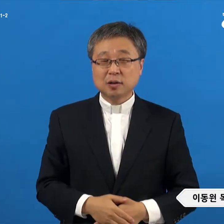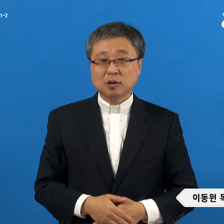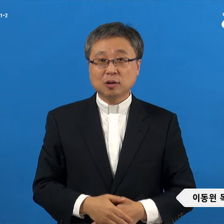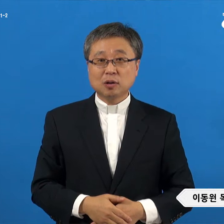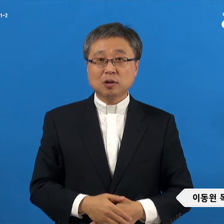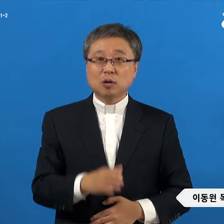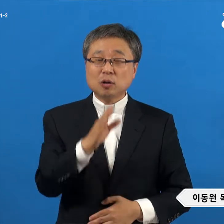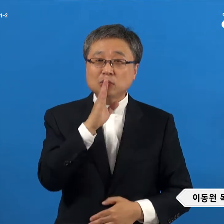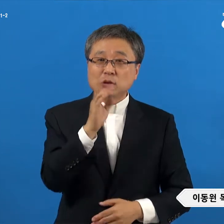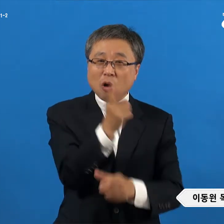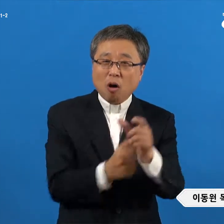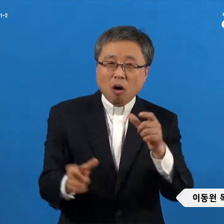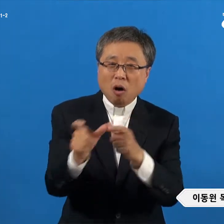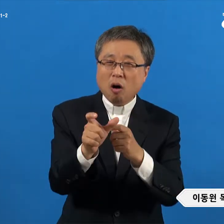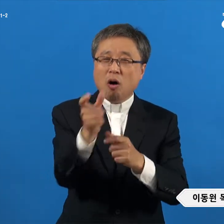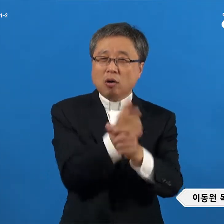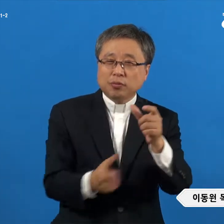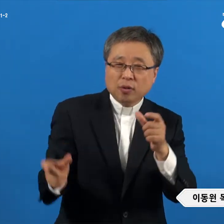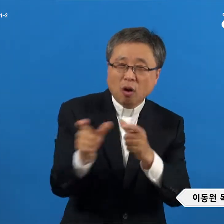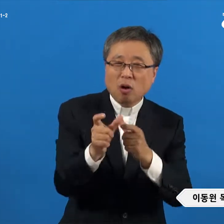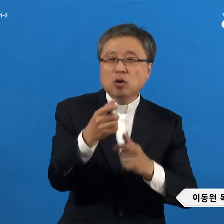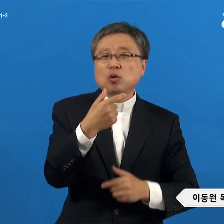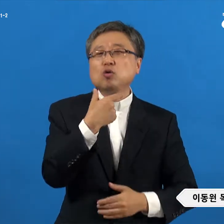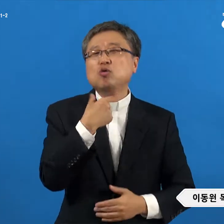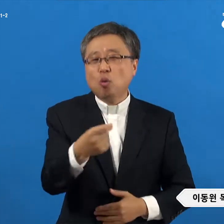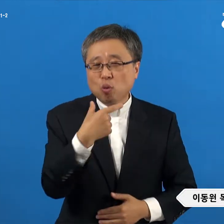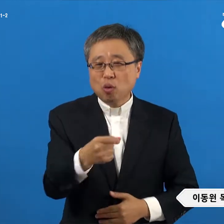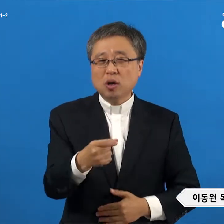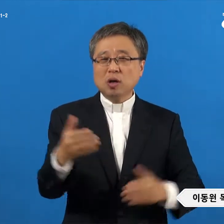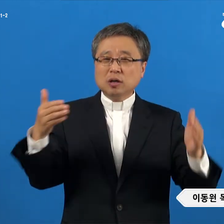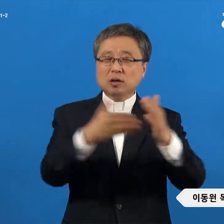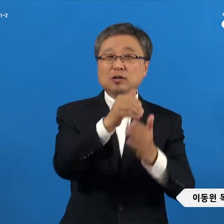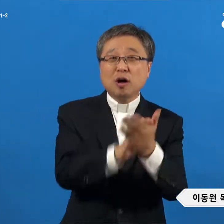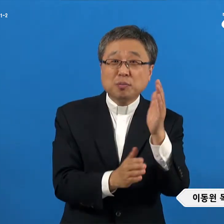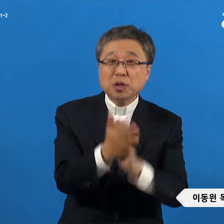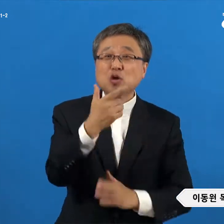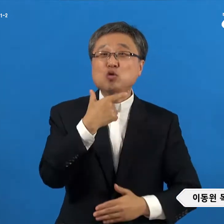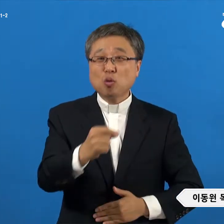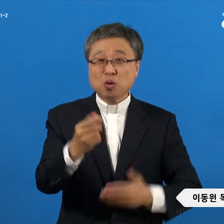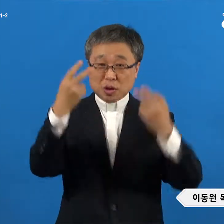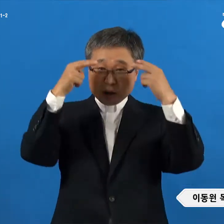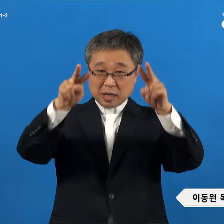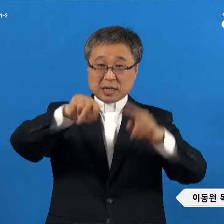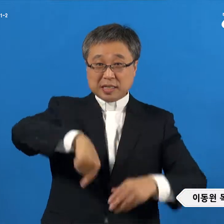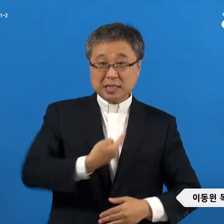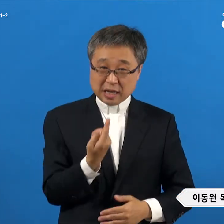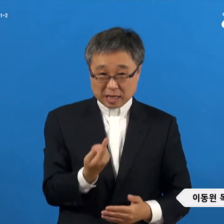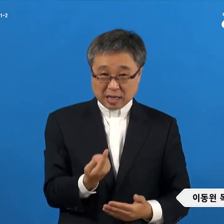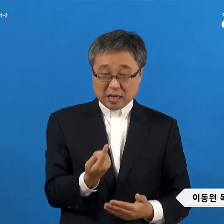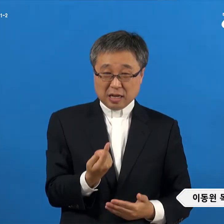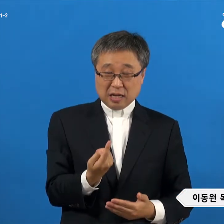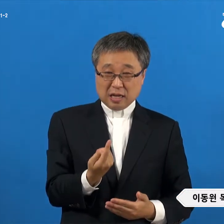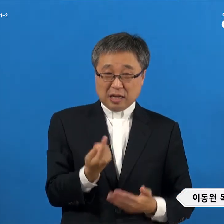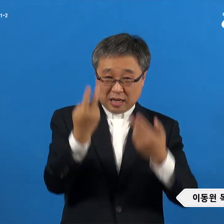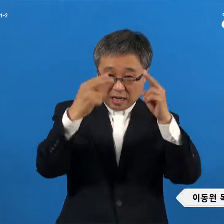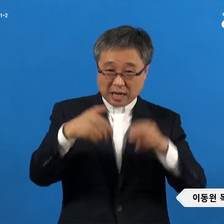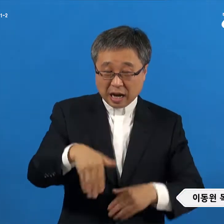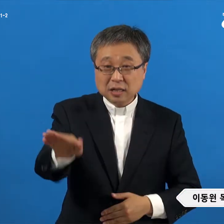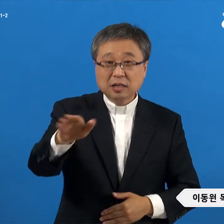욕구, 더. 끝없이 그 욕구를 향해서 자기를 들이는 사람들. 금단현성,